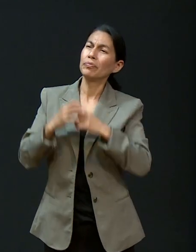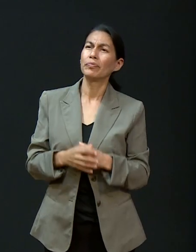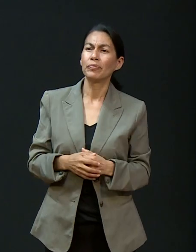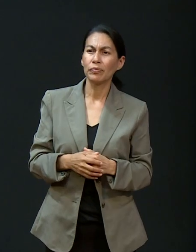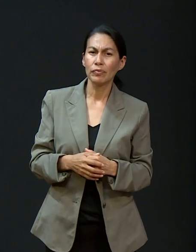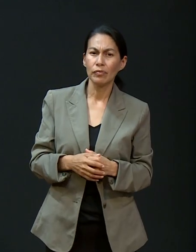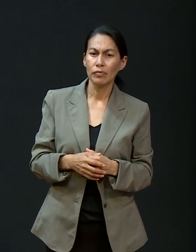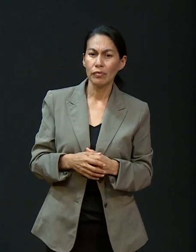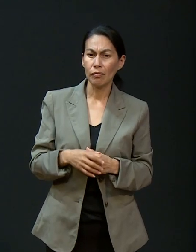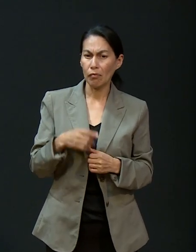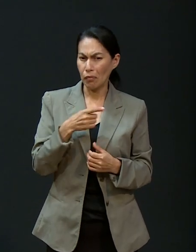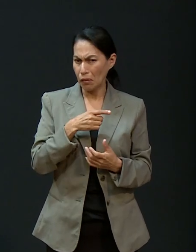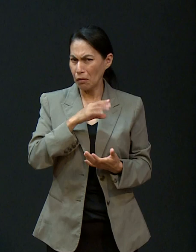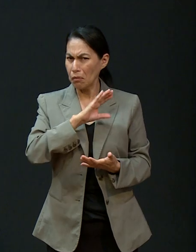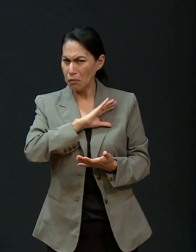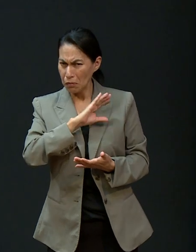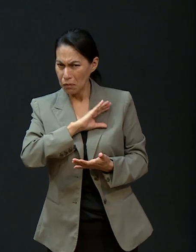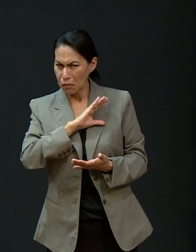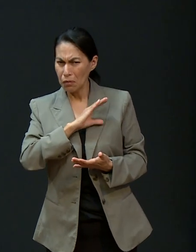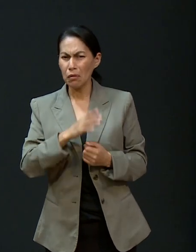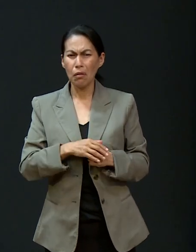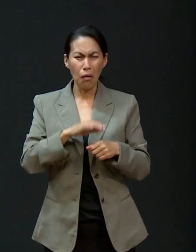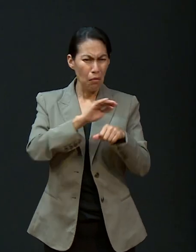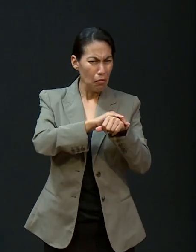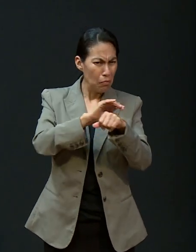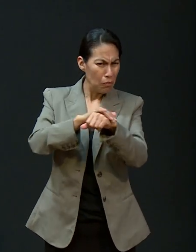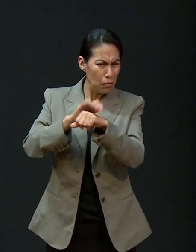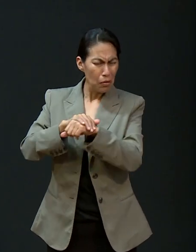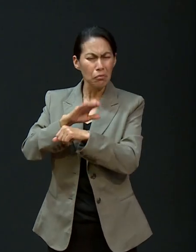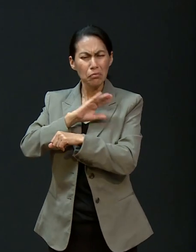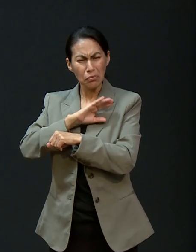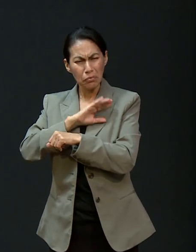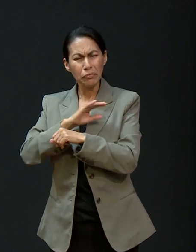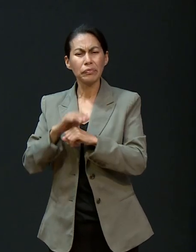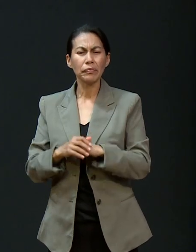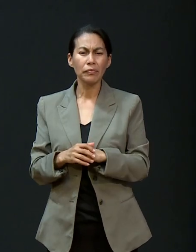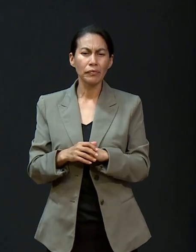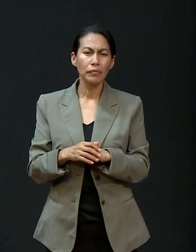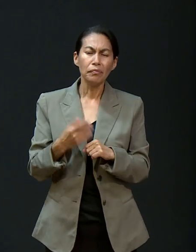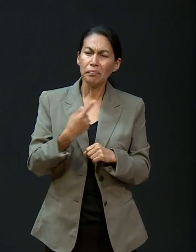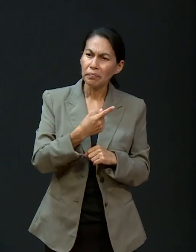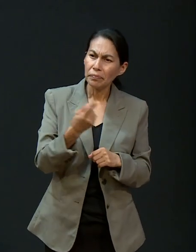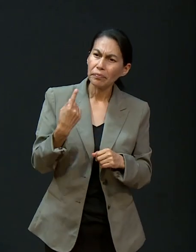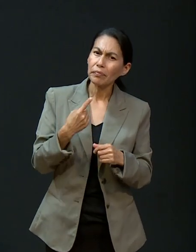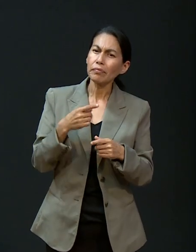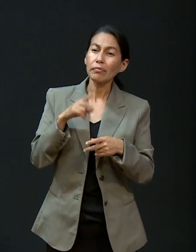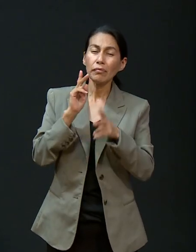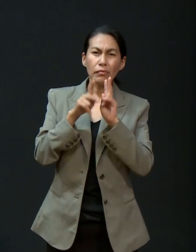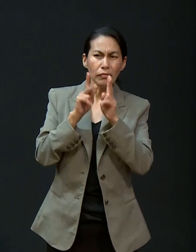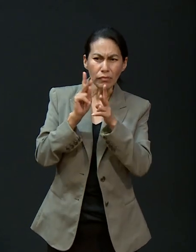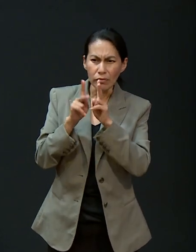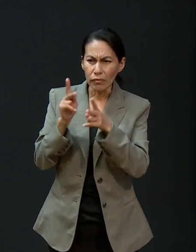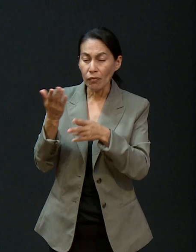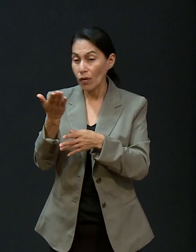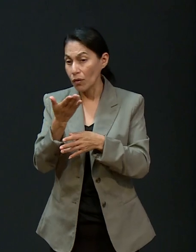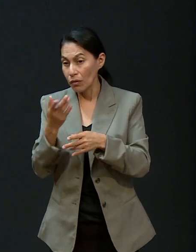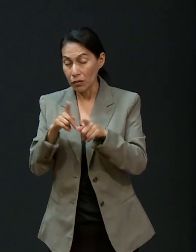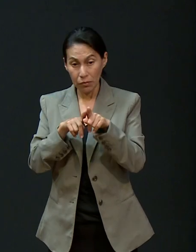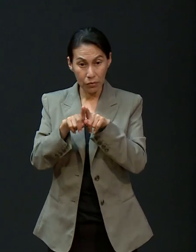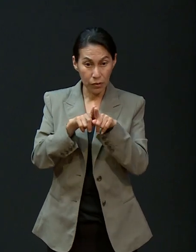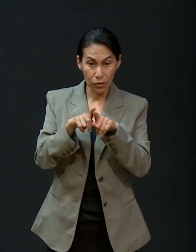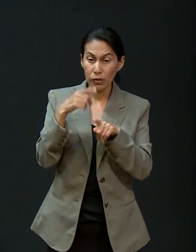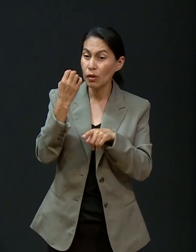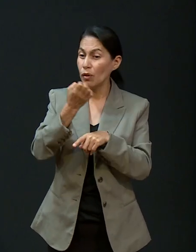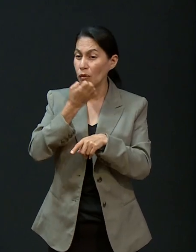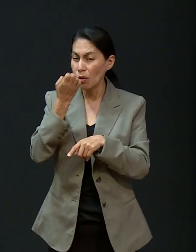muy espiritual, y tenía mucho, era muy querido con sus amigos, y empezamos a hablar